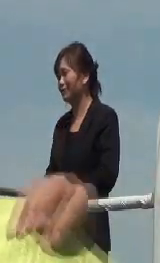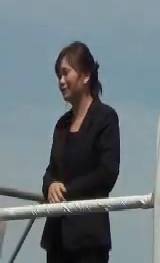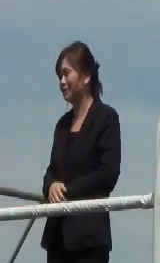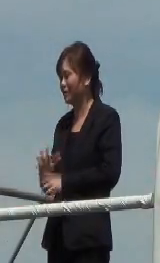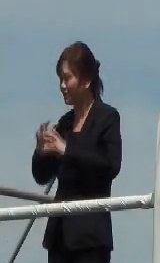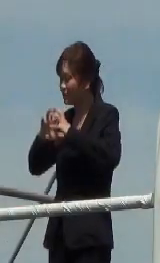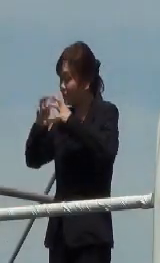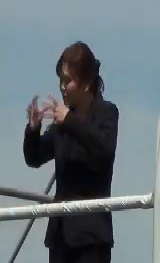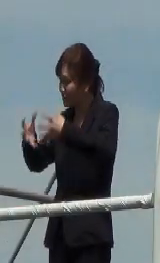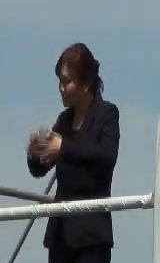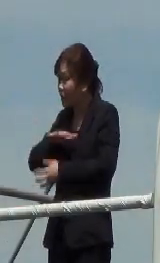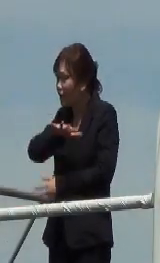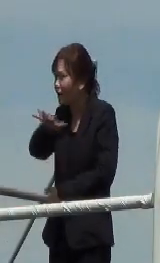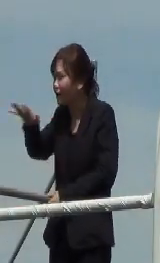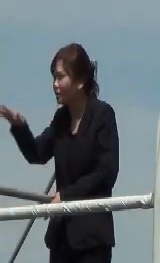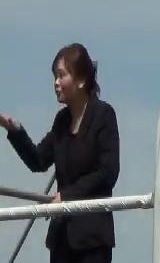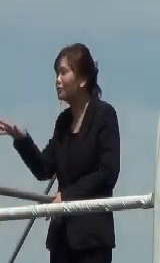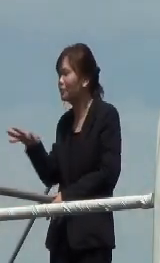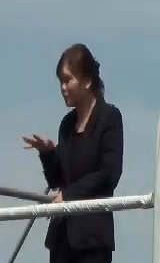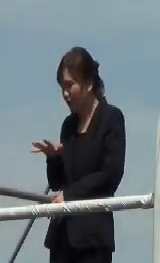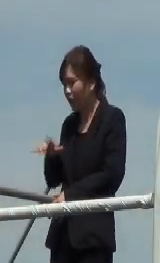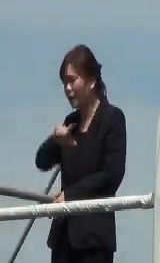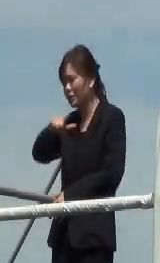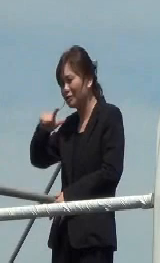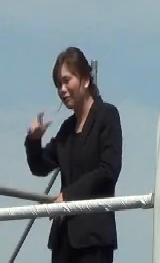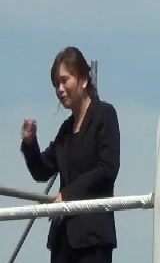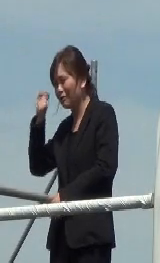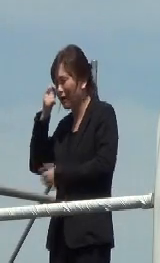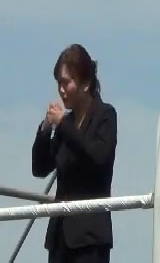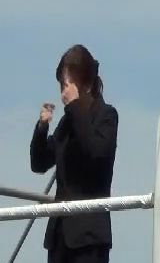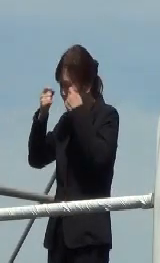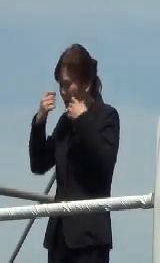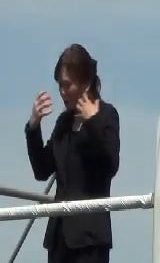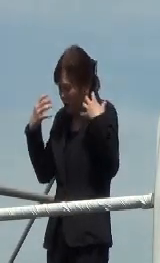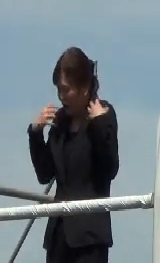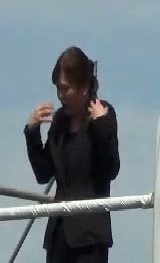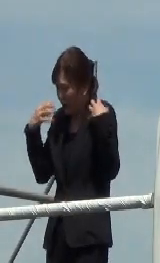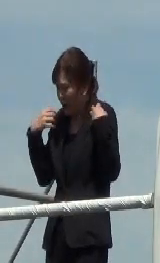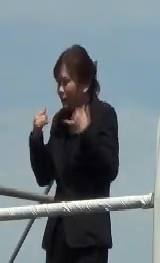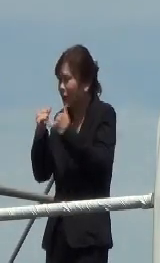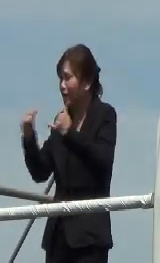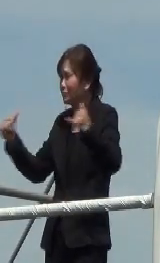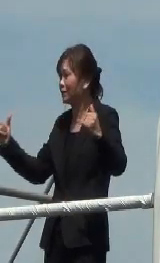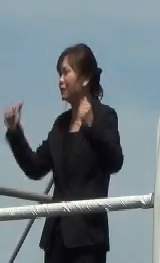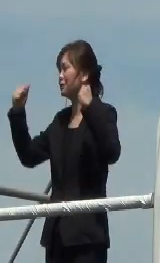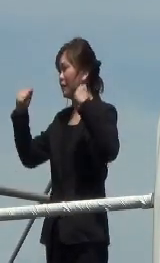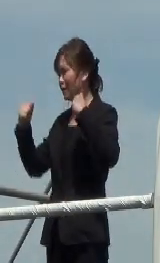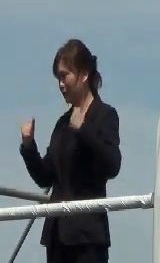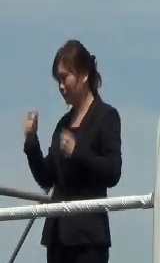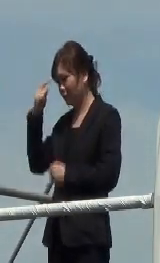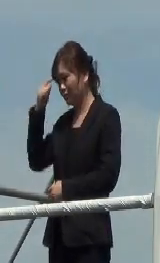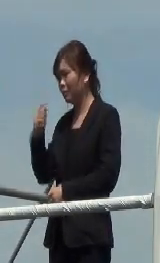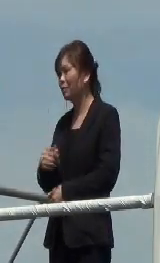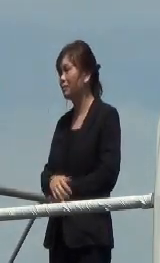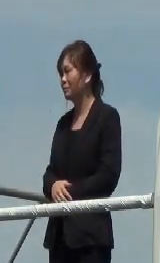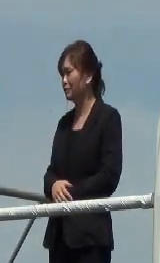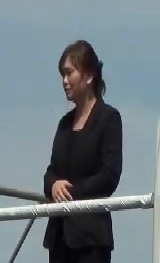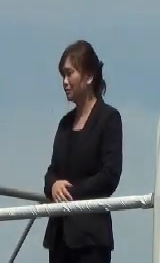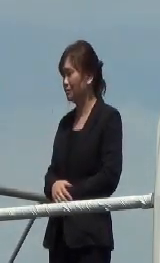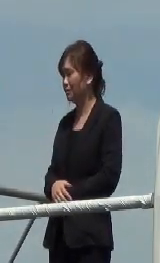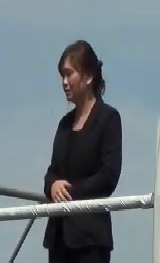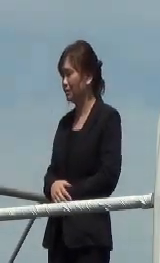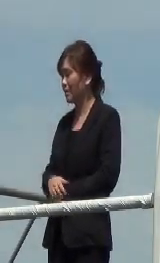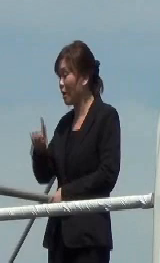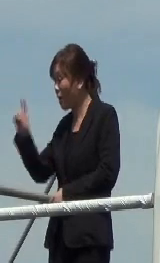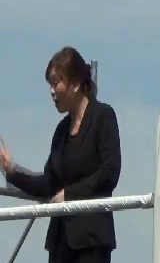世界中でいろいろな悲しみを抱えた方がいらっしゃると思うんですけれども、ある日突然